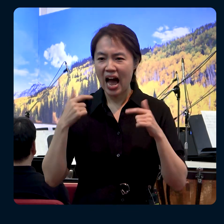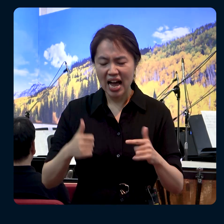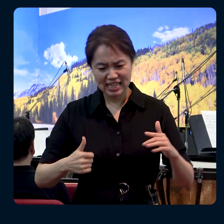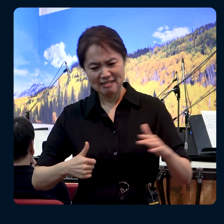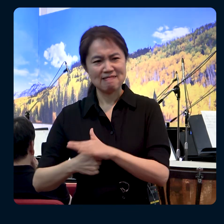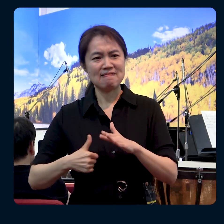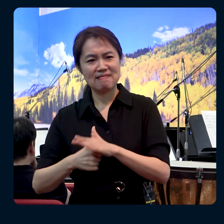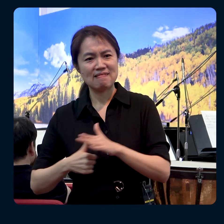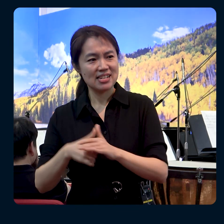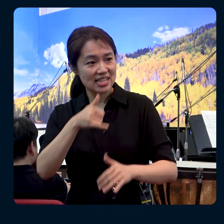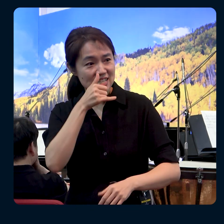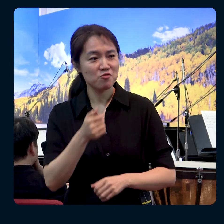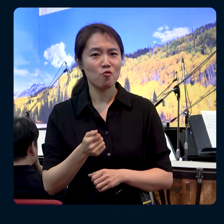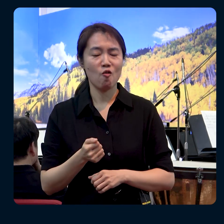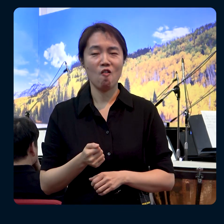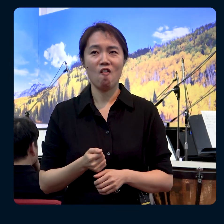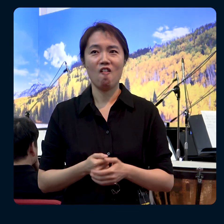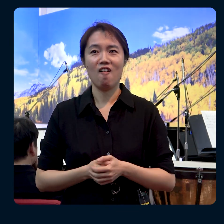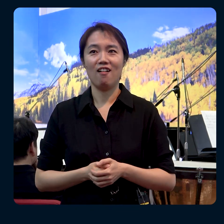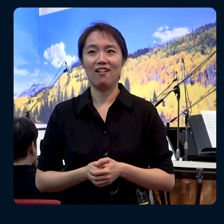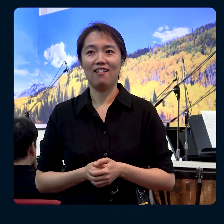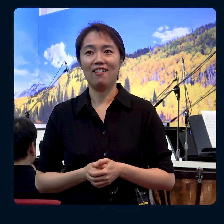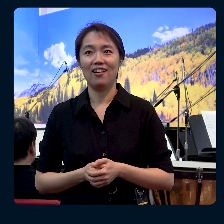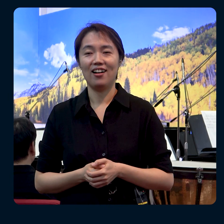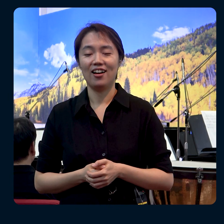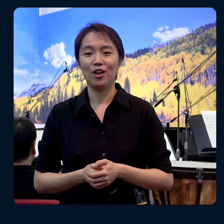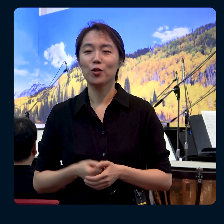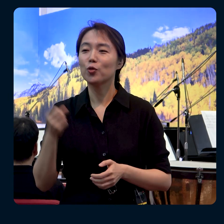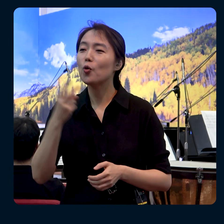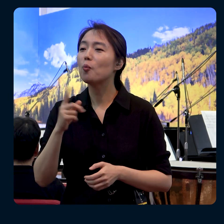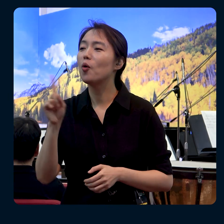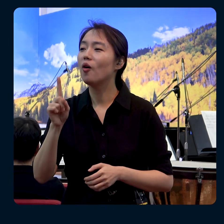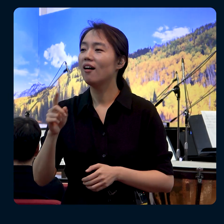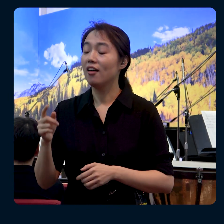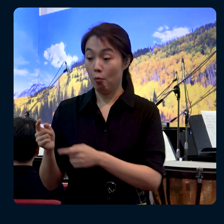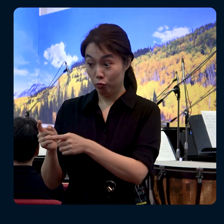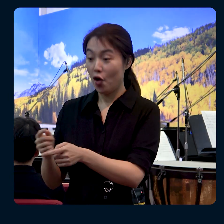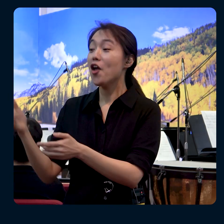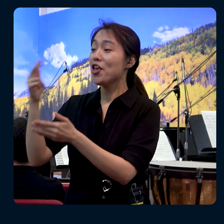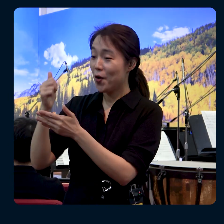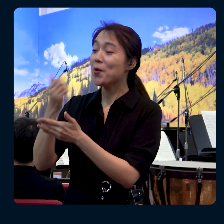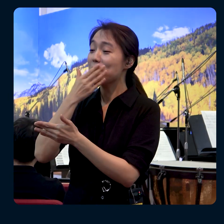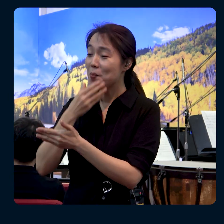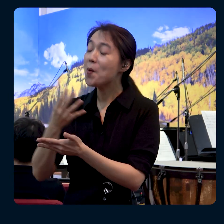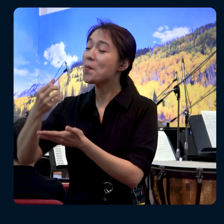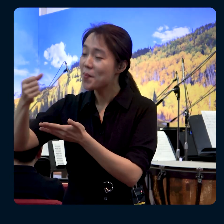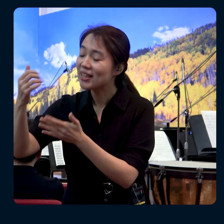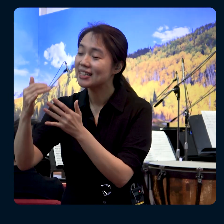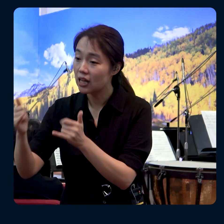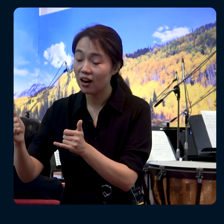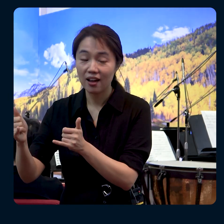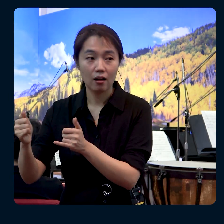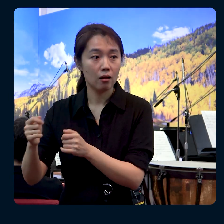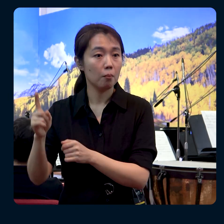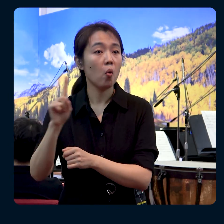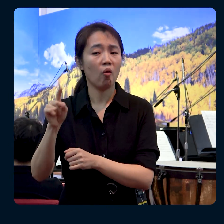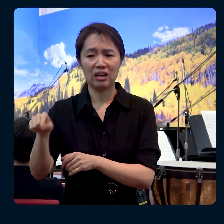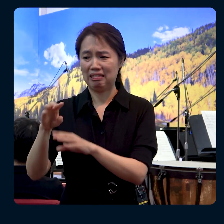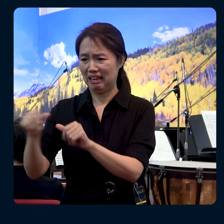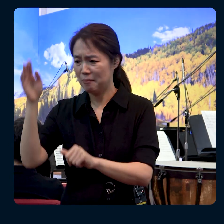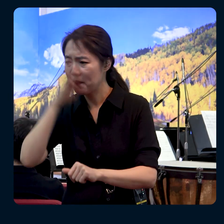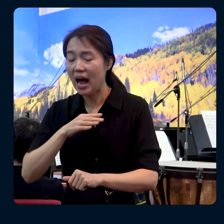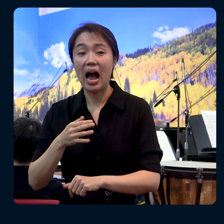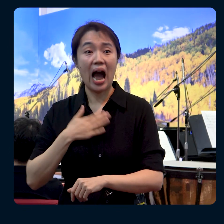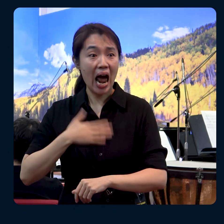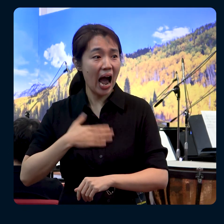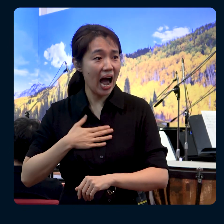너한테 선한 일만 하지 않았니? 그다음에 또 뭐예요? 너는 여호와께 복을 받은 자니라. 뻔히 이 땅이 쓸 수 없는 땅인 걸 알면서, 거기